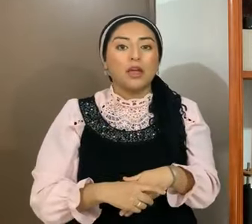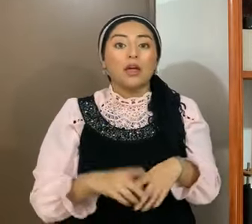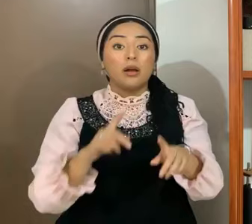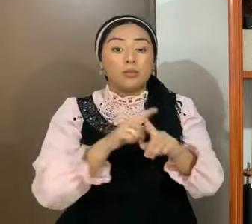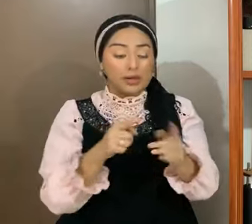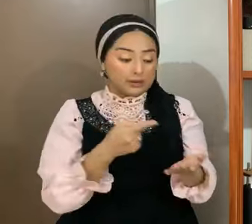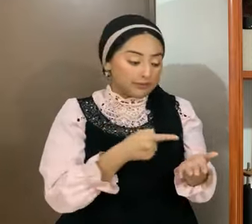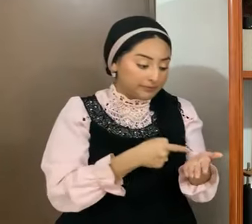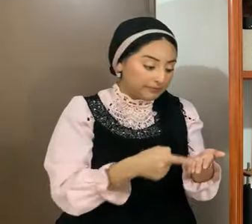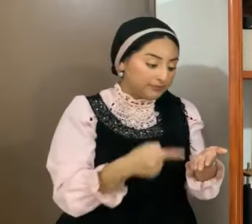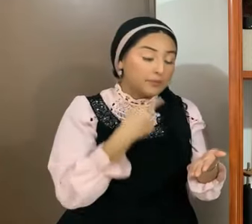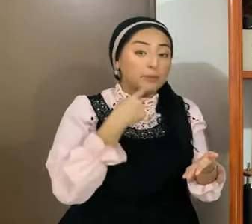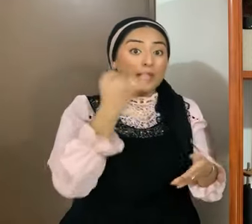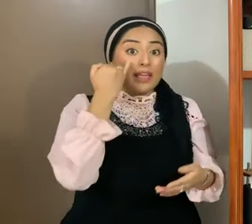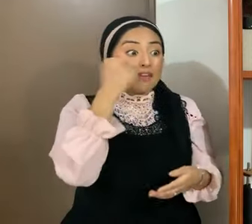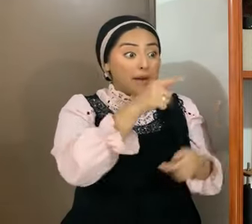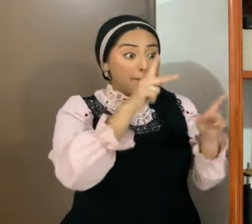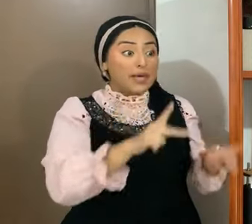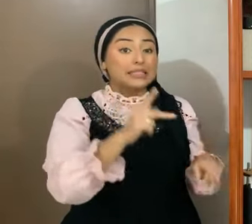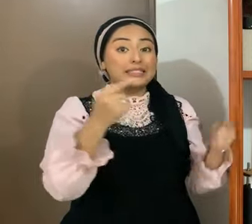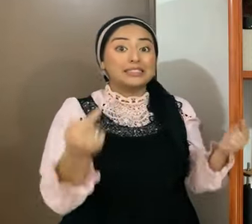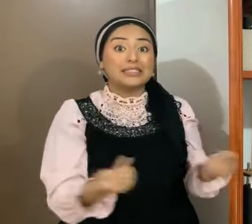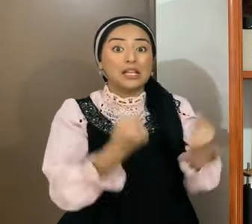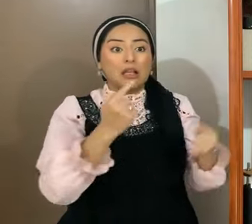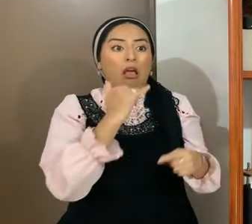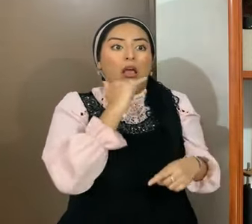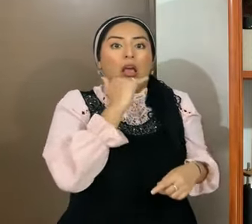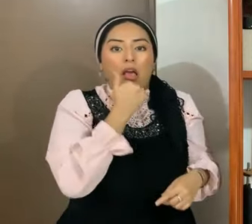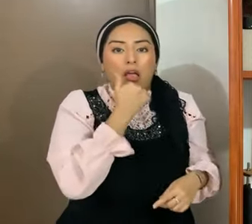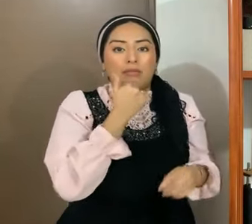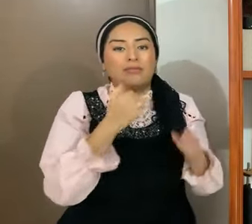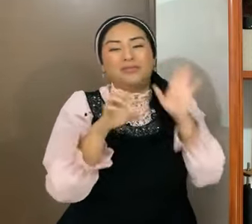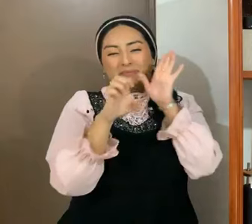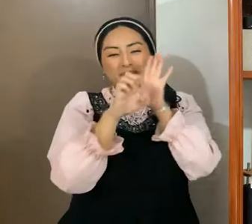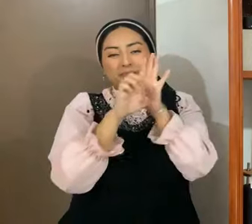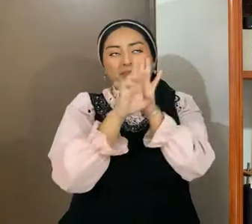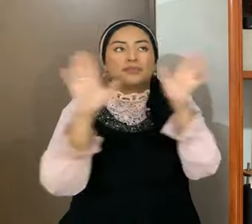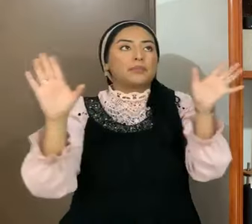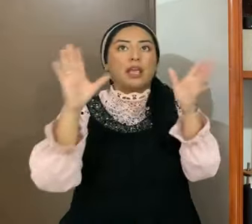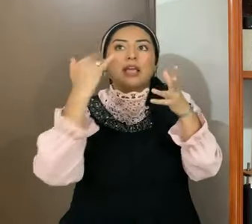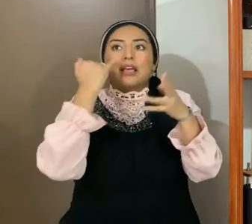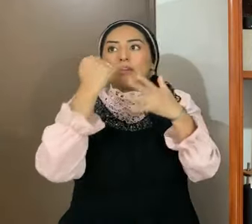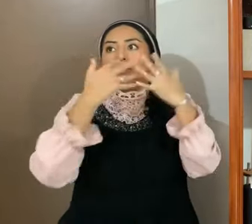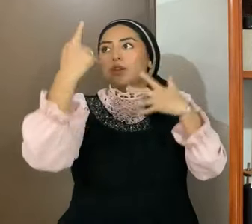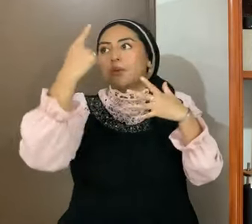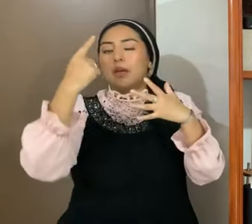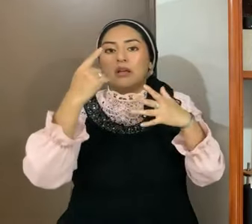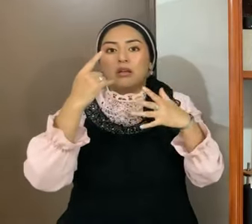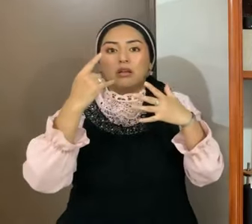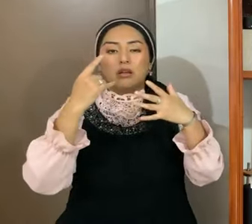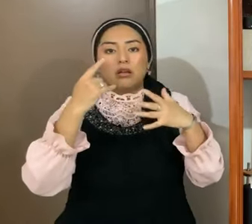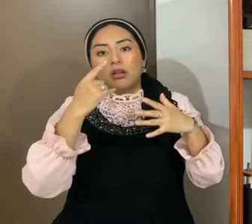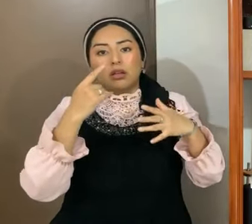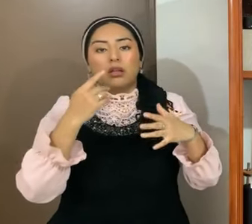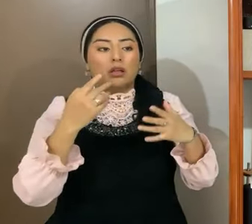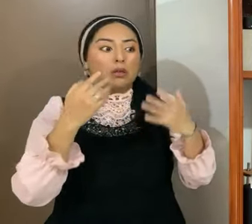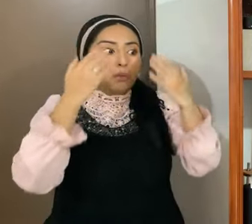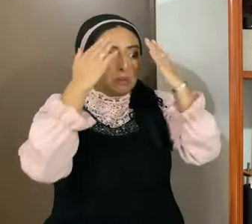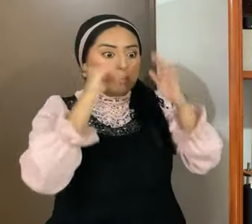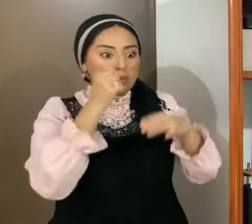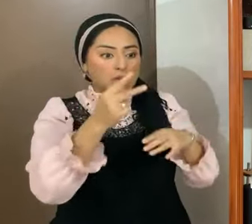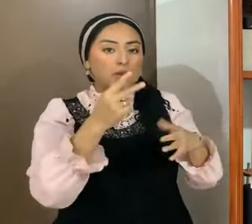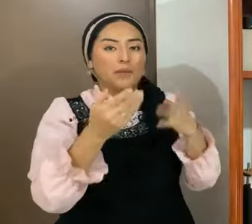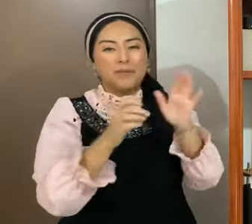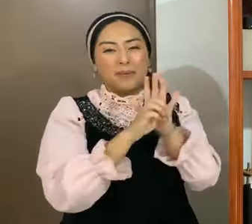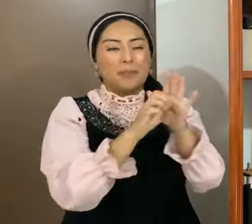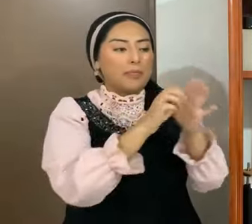error, ¿sí? Supongamos, alguien por error no se daba cuenta y se quedaba con